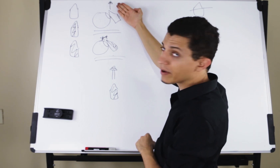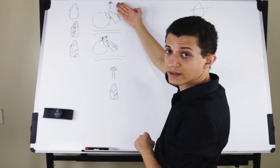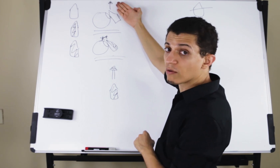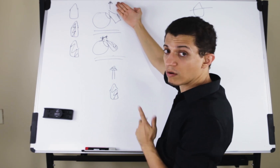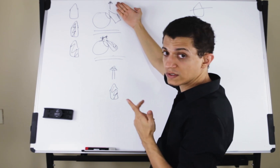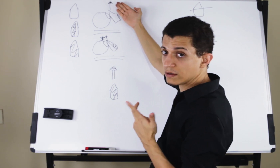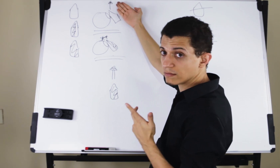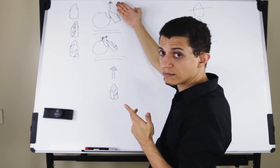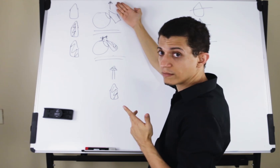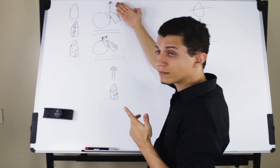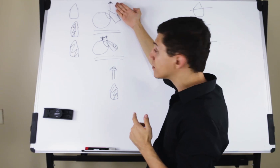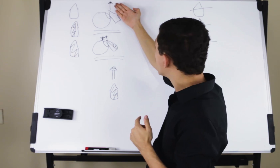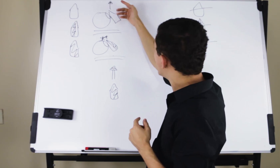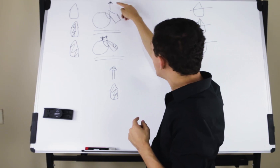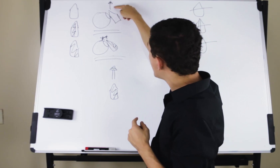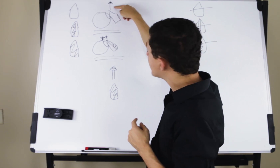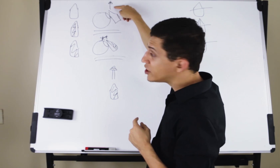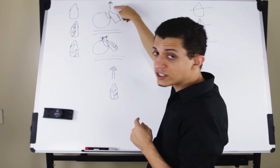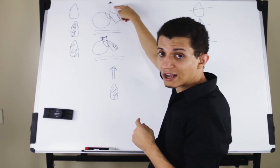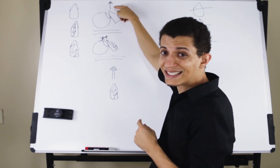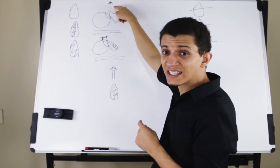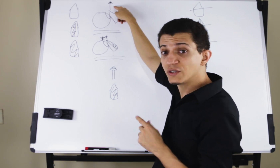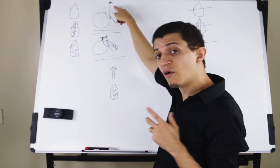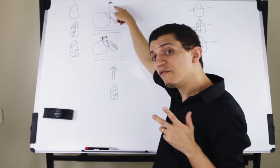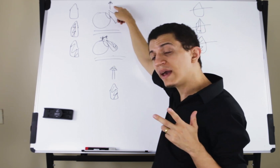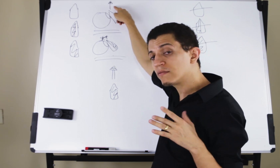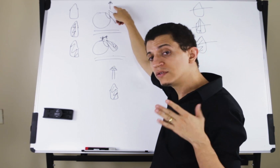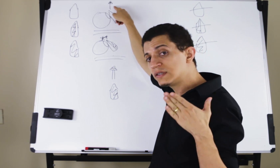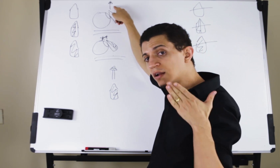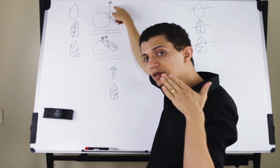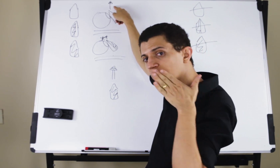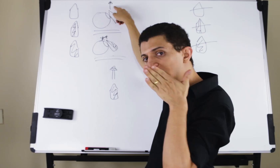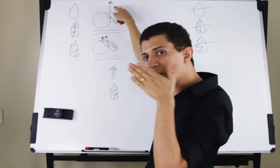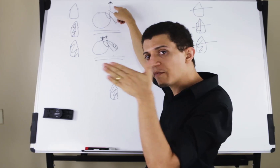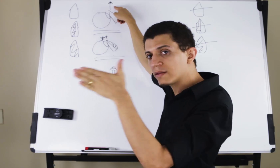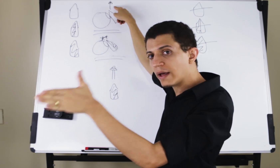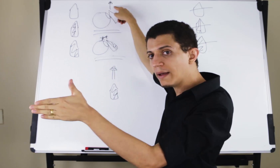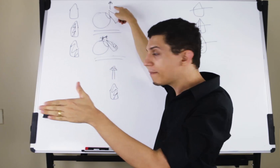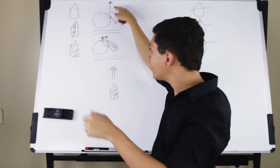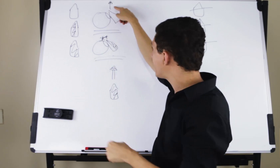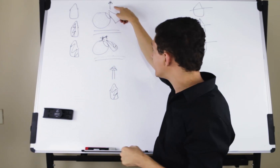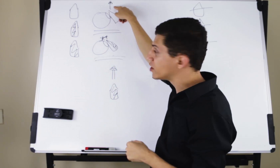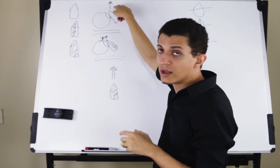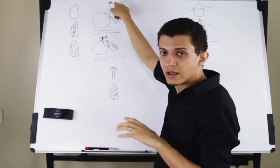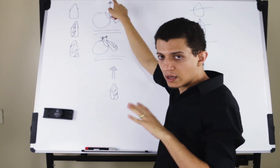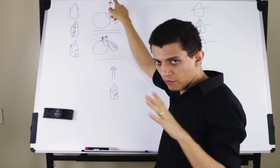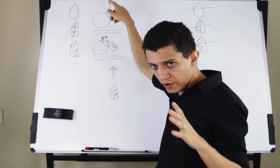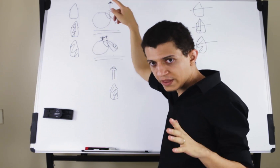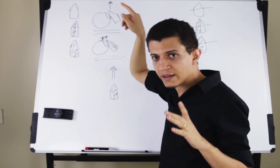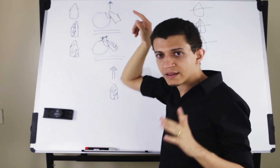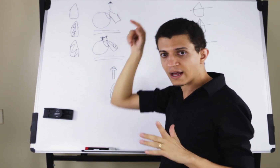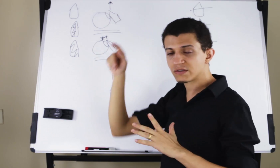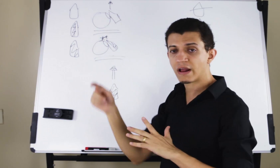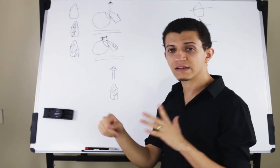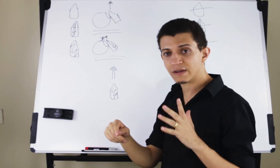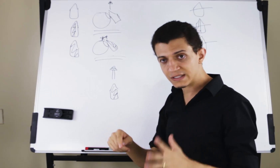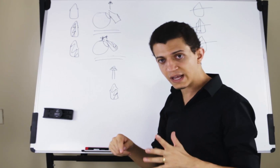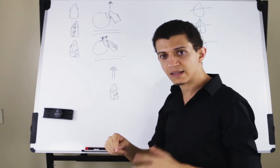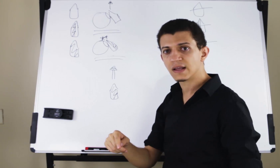que está igualzinho. E aqui a gente tem uma seta de movimento, dizendo então que esse movimento é para frente. Não vou entrar em detalhes com relação às setas,